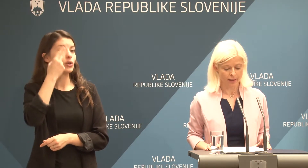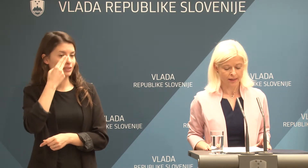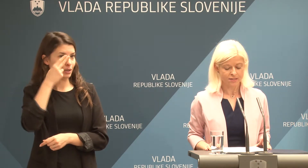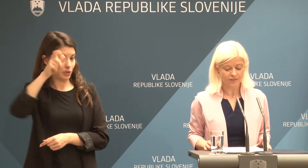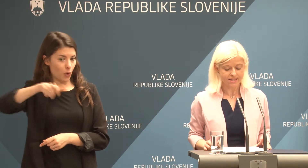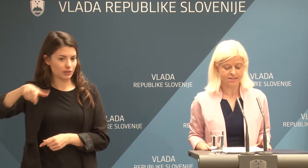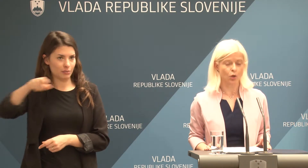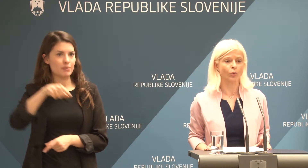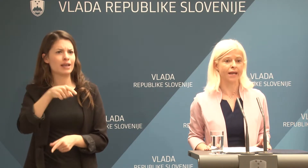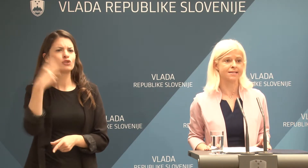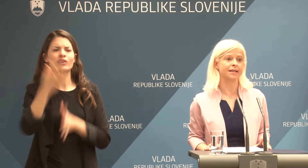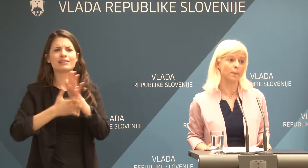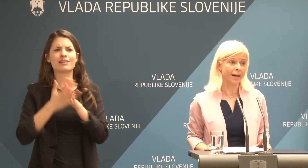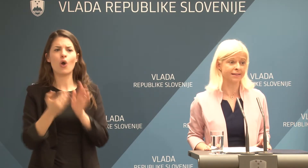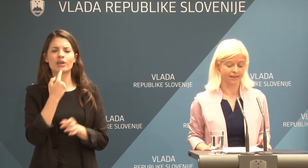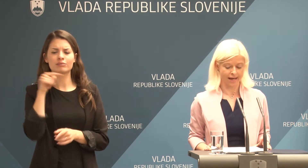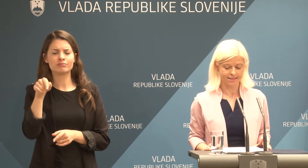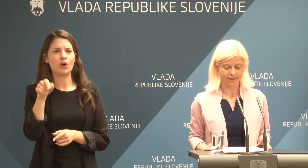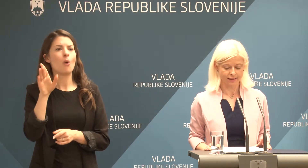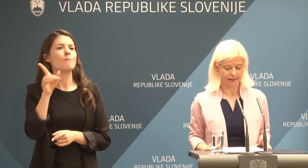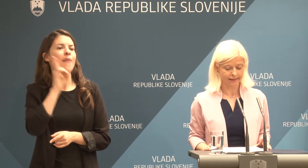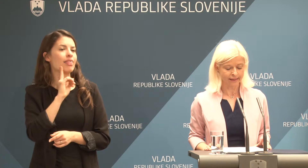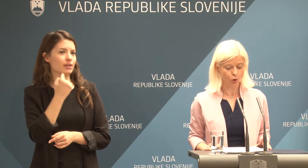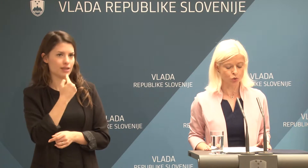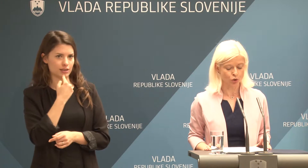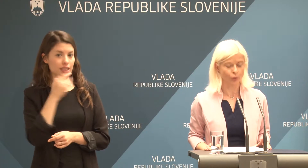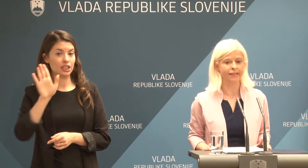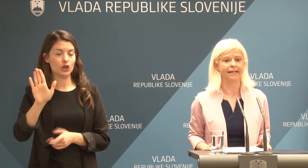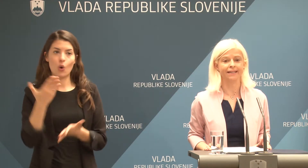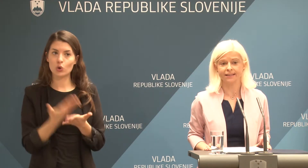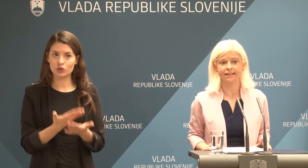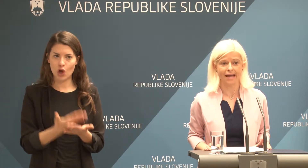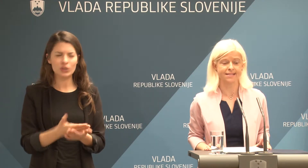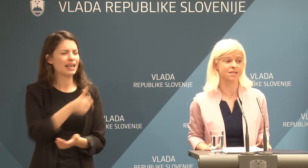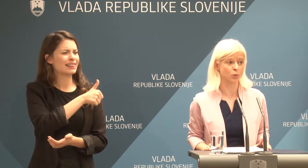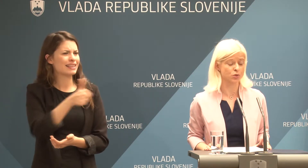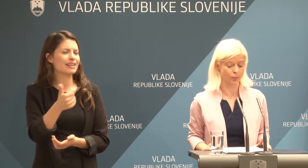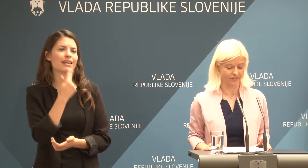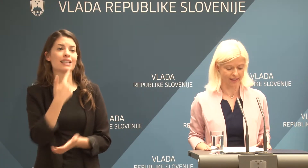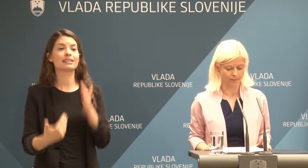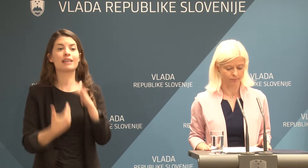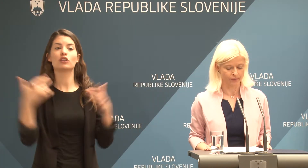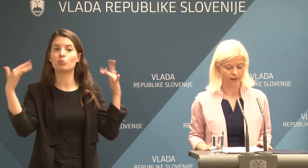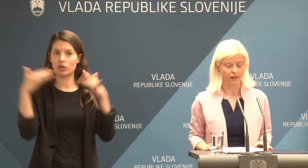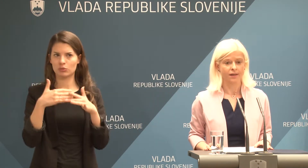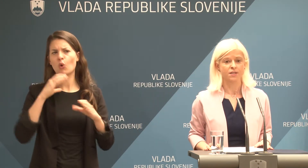gluhoslepim je slovenski znakovni jezik materin jezik in je njihov osnovni in edini jezik za